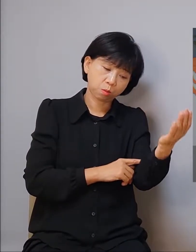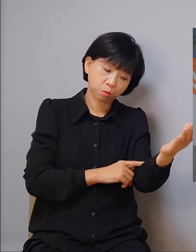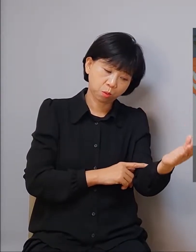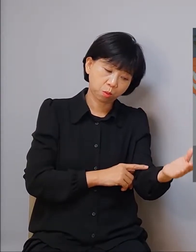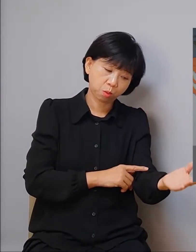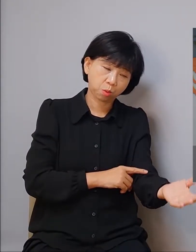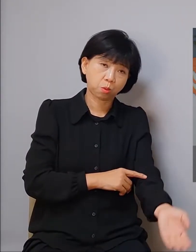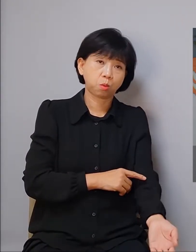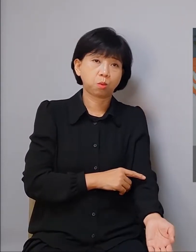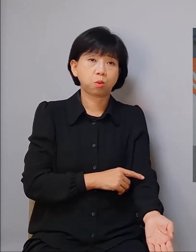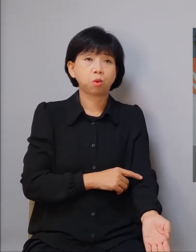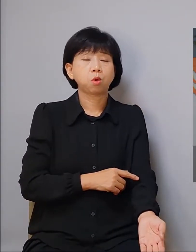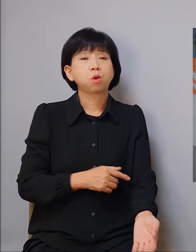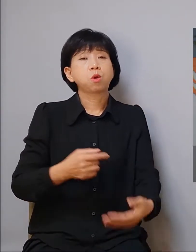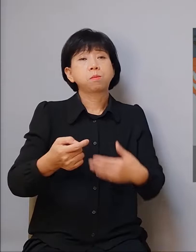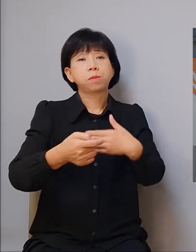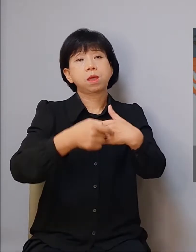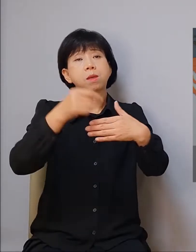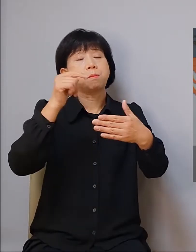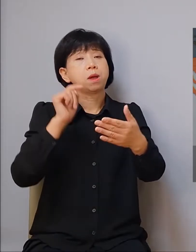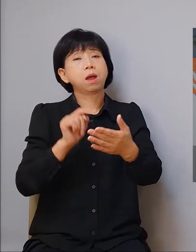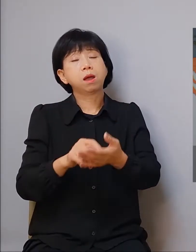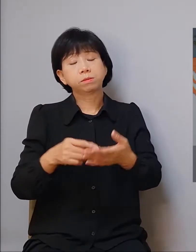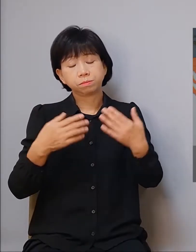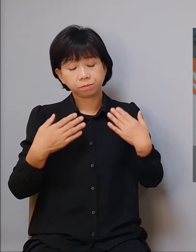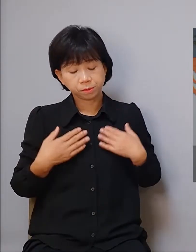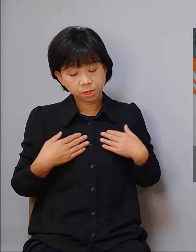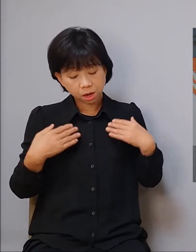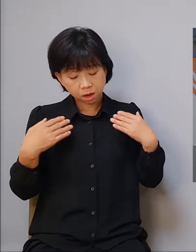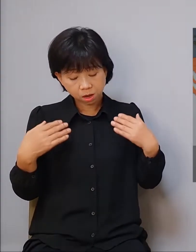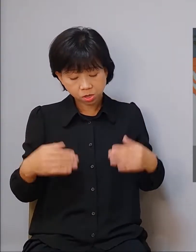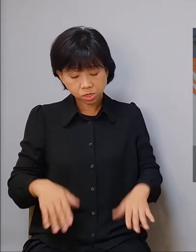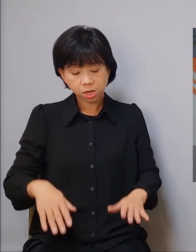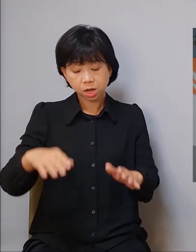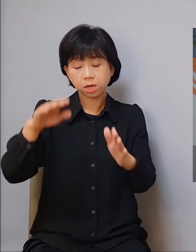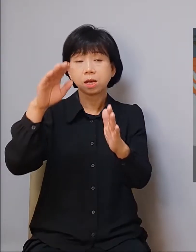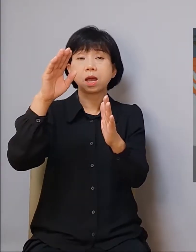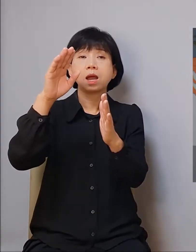힘이 없고 내 마음